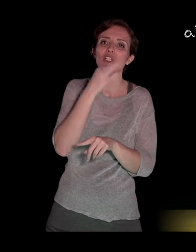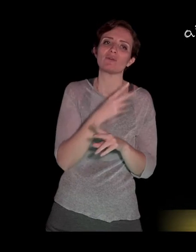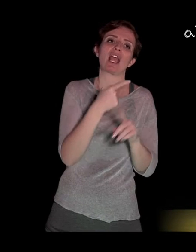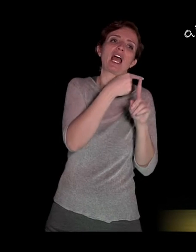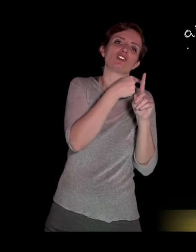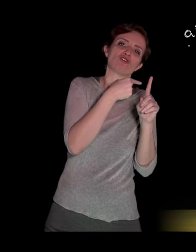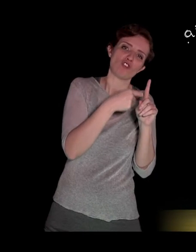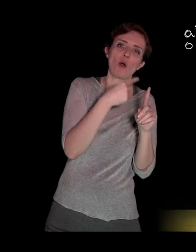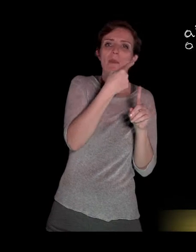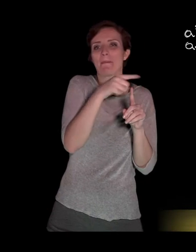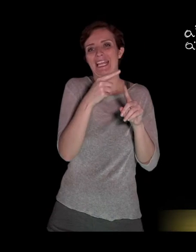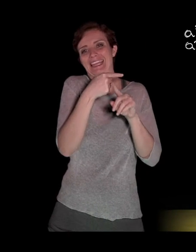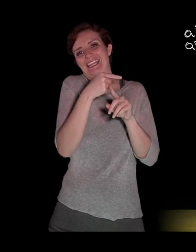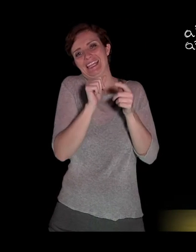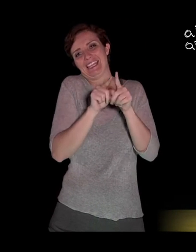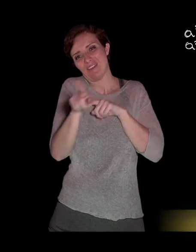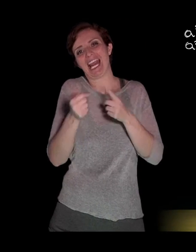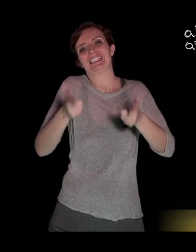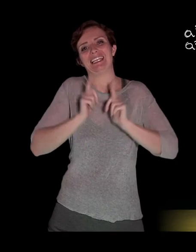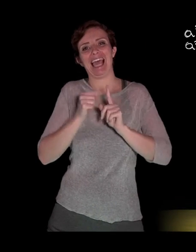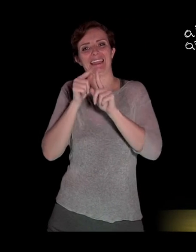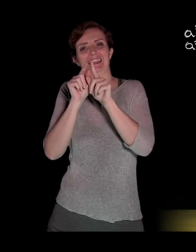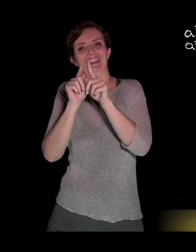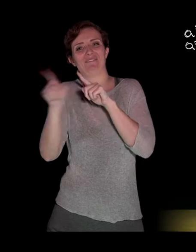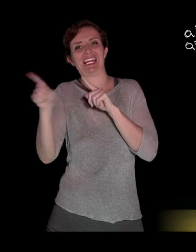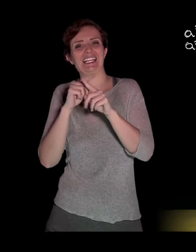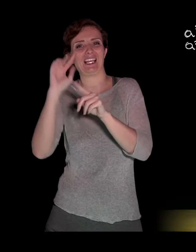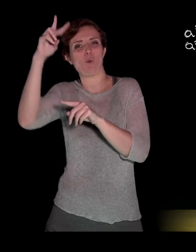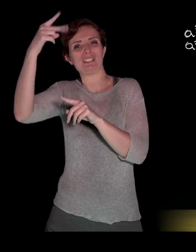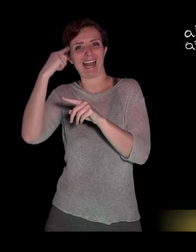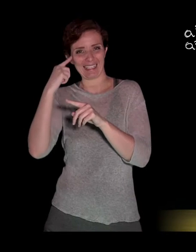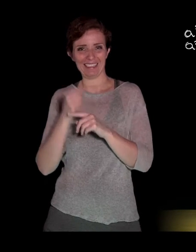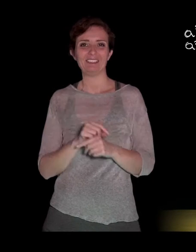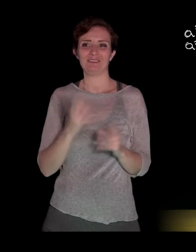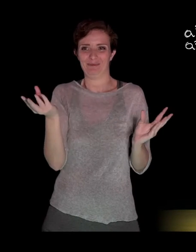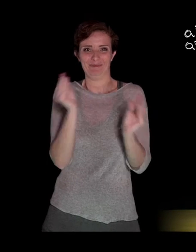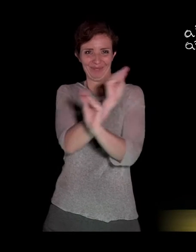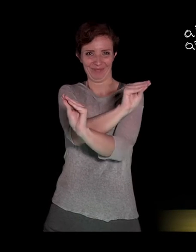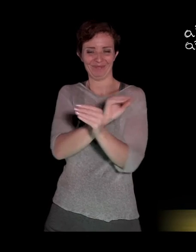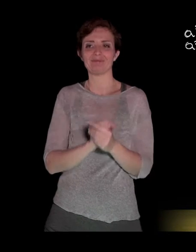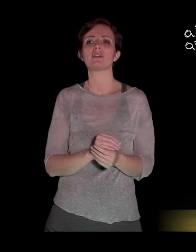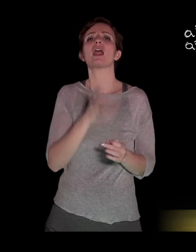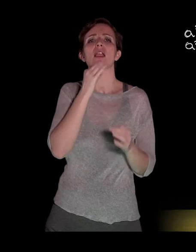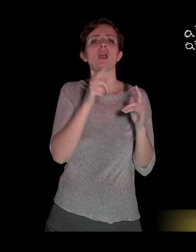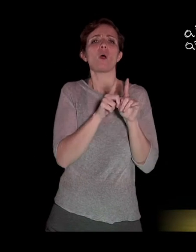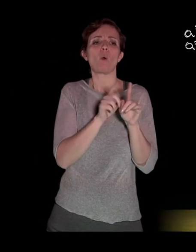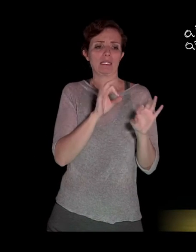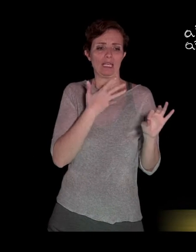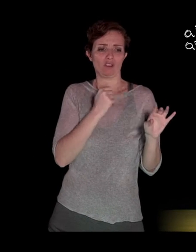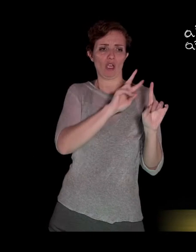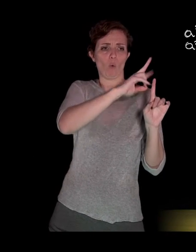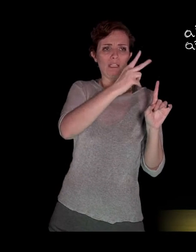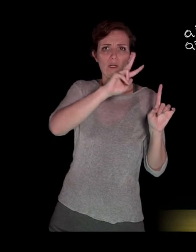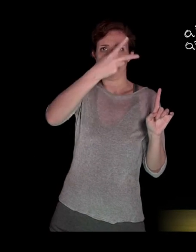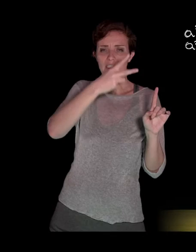differenza di quadrati così come è possibile andando a notare nel polinomio da scomporre la presenza di due quadrati e del doppio